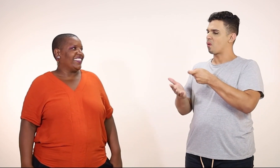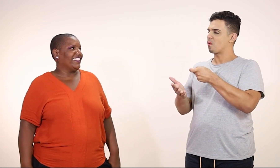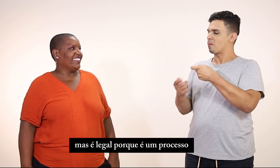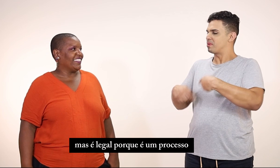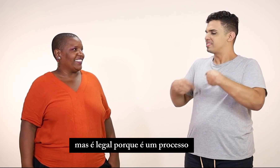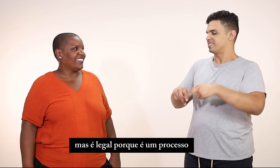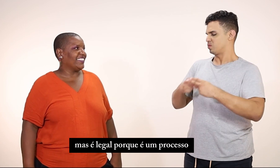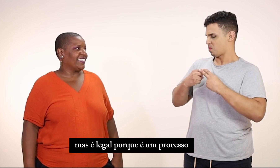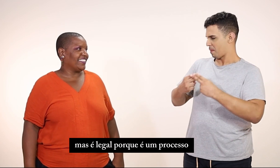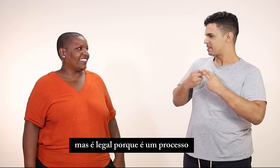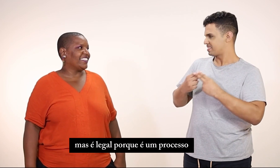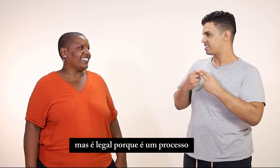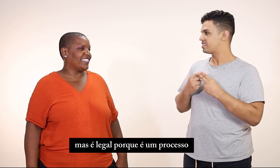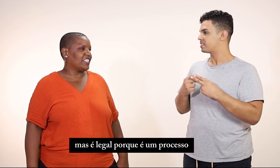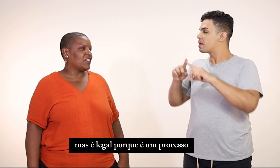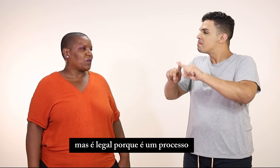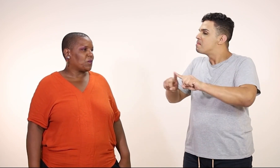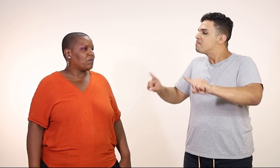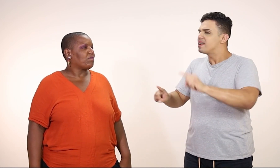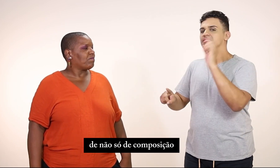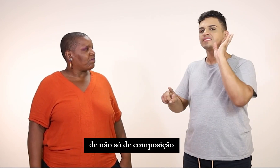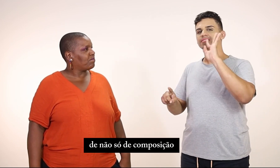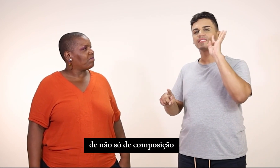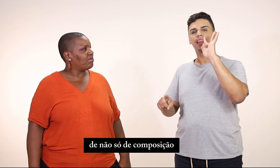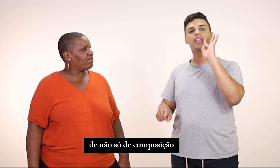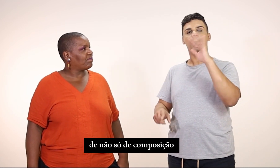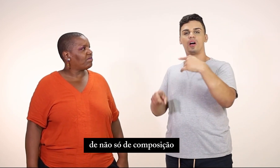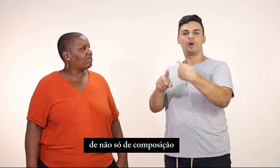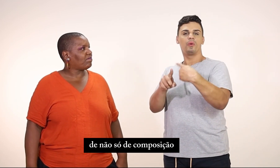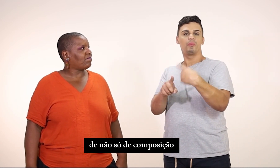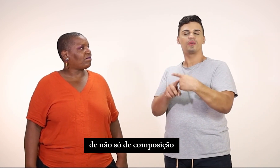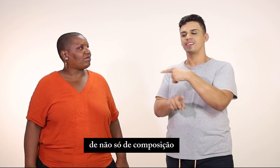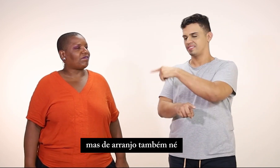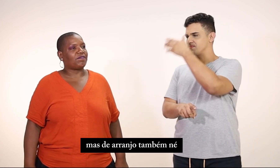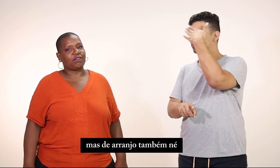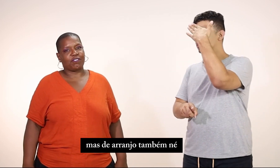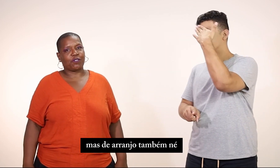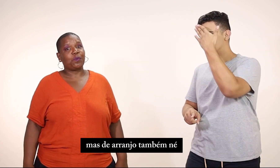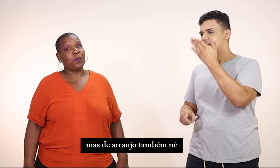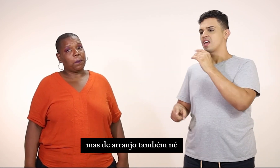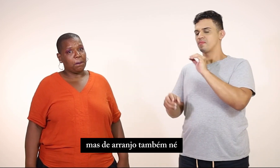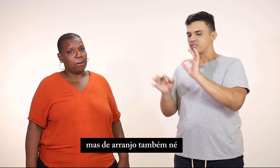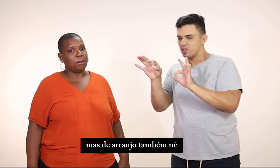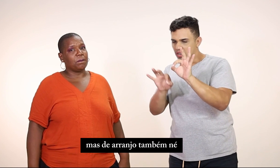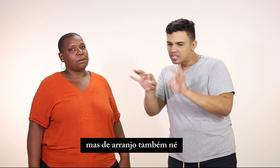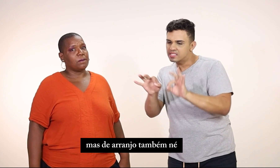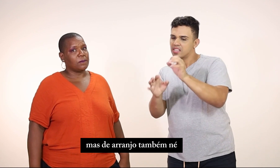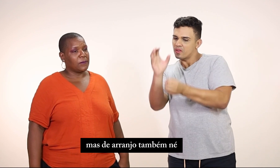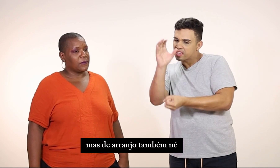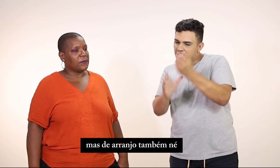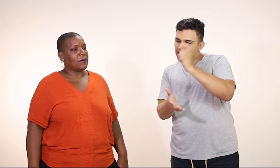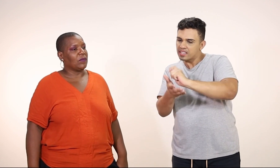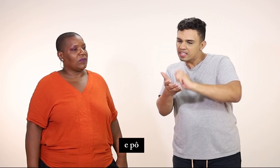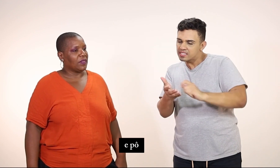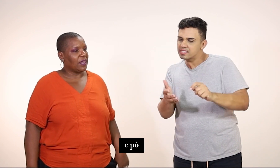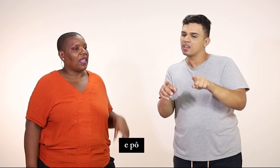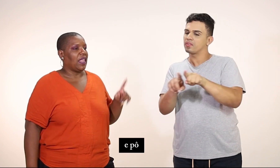Mas é legal porque é um processo de não só de composição, mas de arranjo também, isso. né?